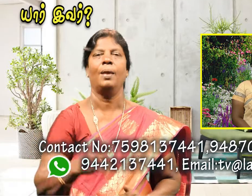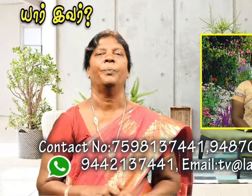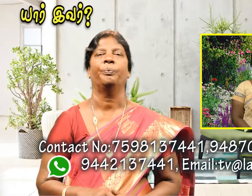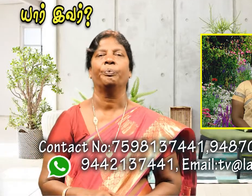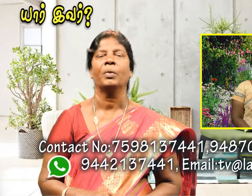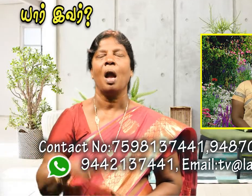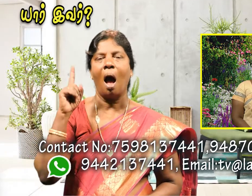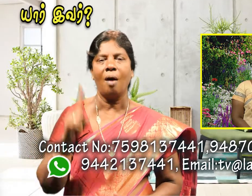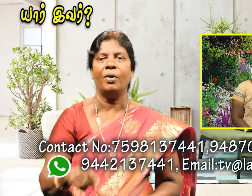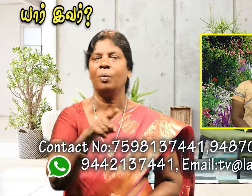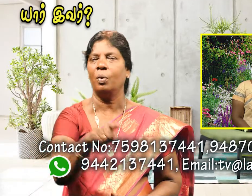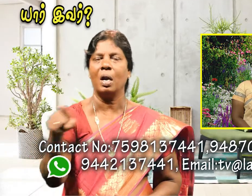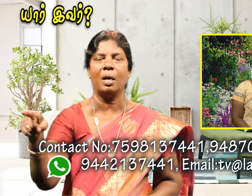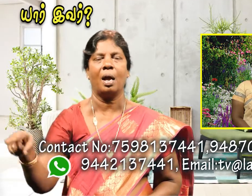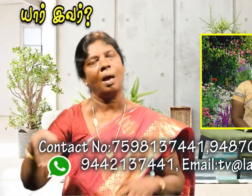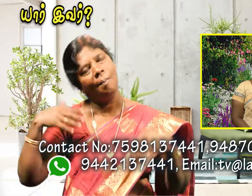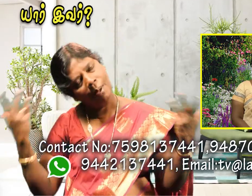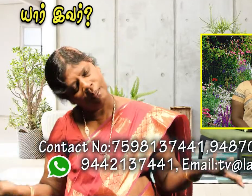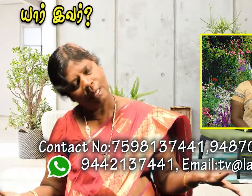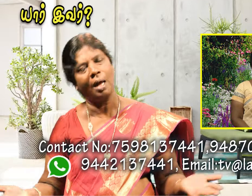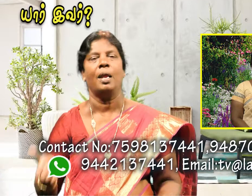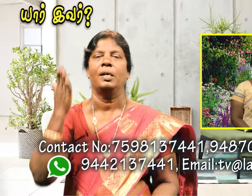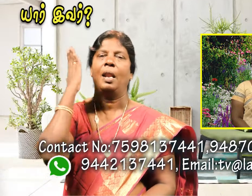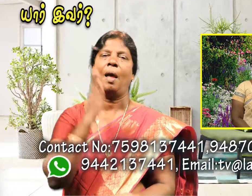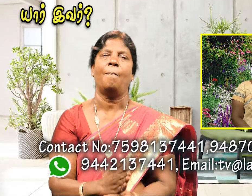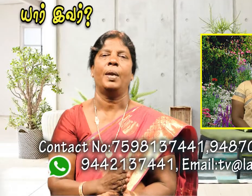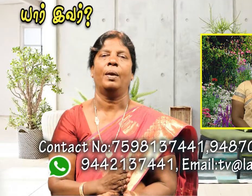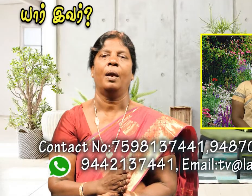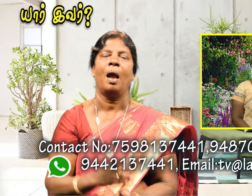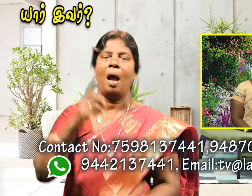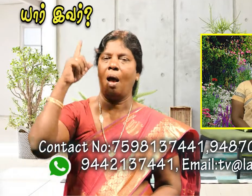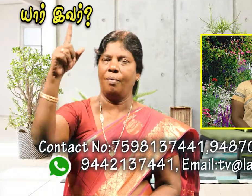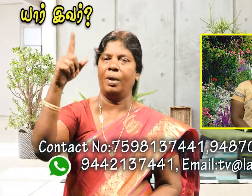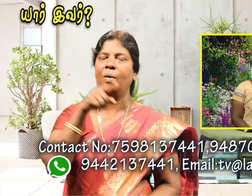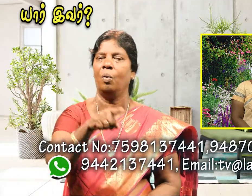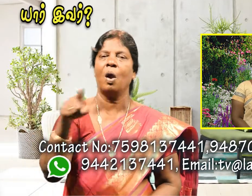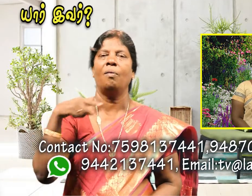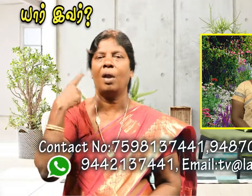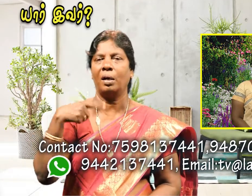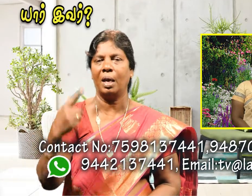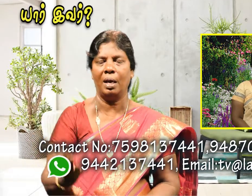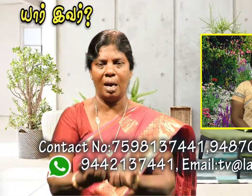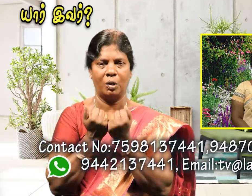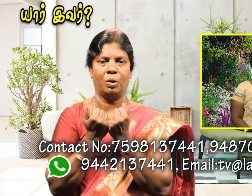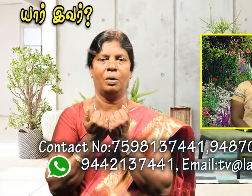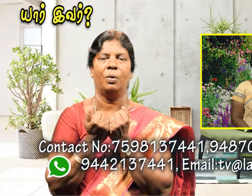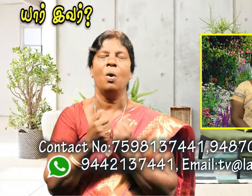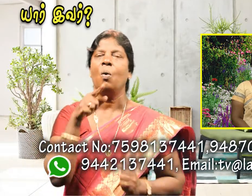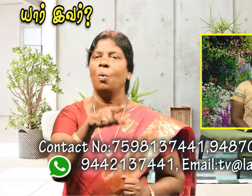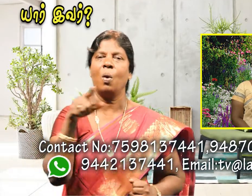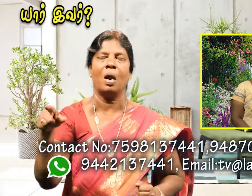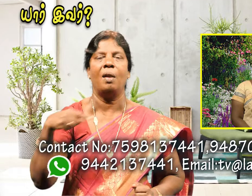கிறிஸ்துவிடம் சொல்லி அவர் உங்களுக்காக மரித்தார் என்று நம்பி அவரை உங்கள் வாழ்வில்